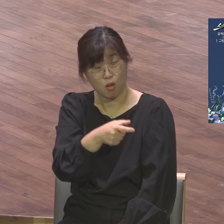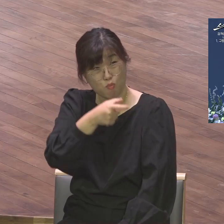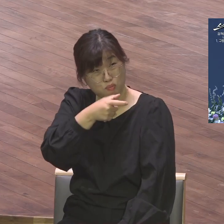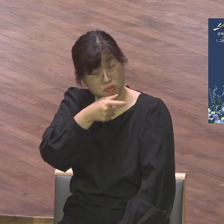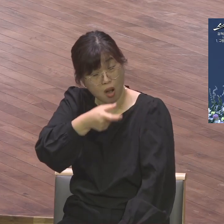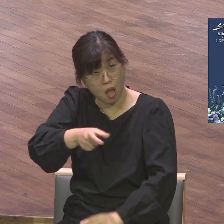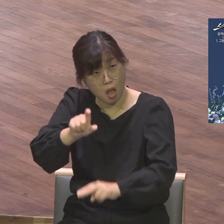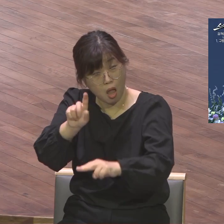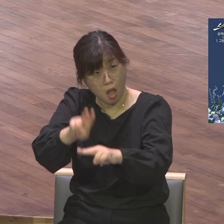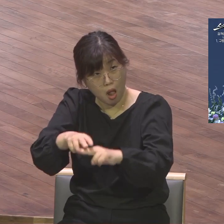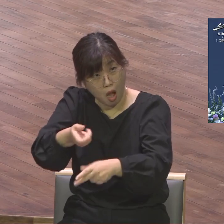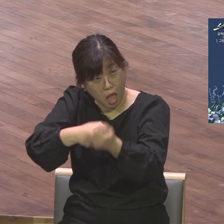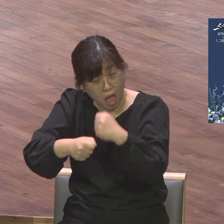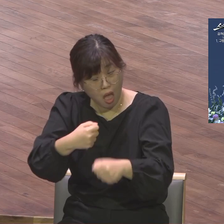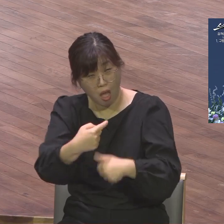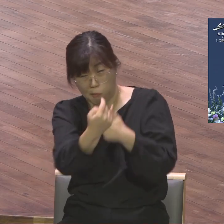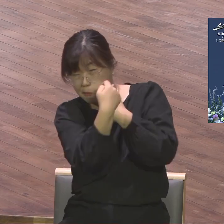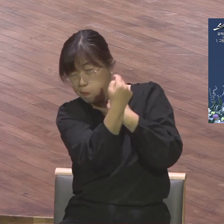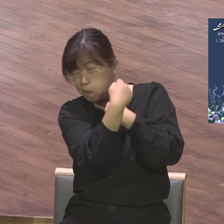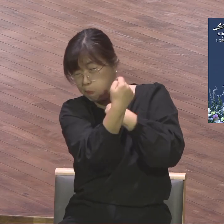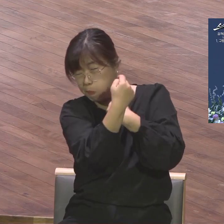몇 번 하다가 한 번은